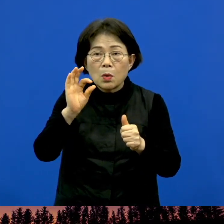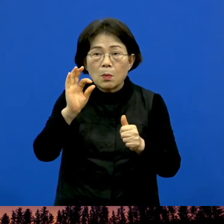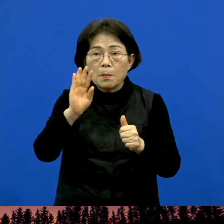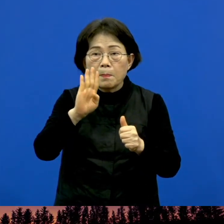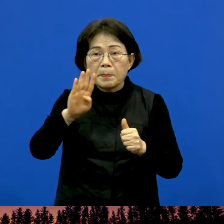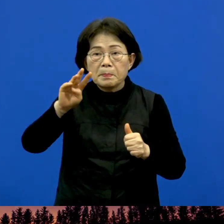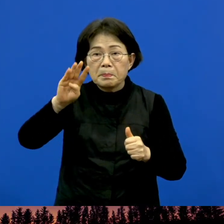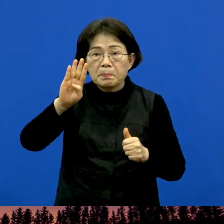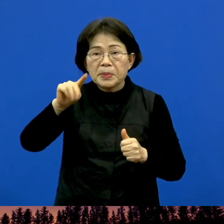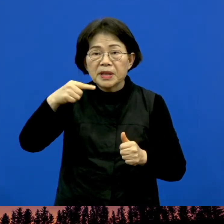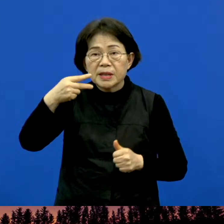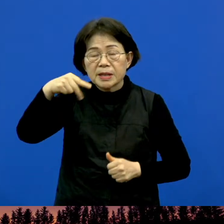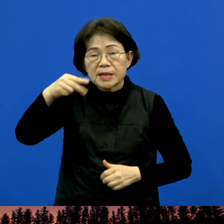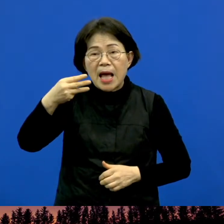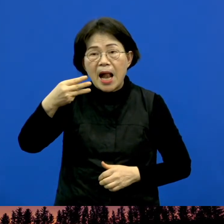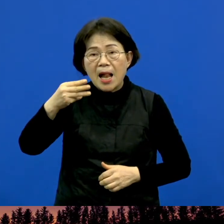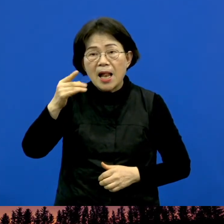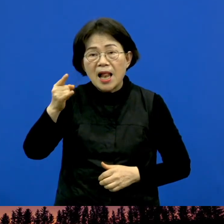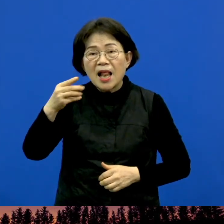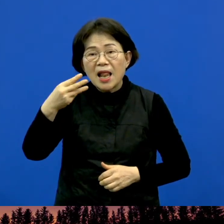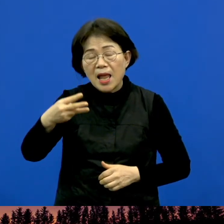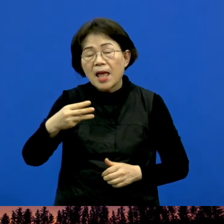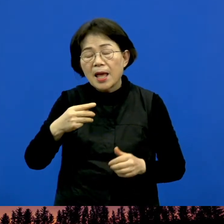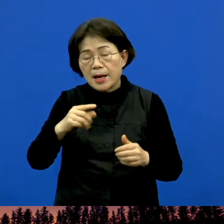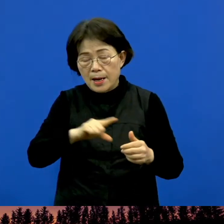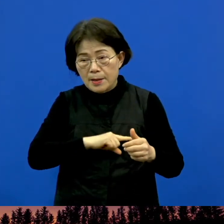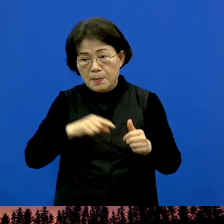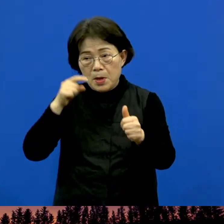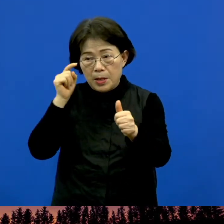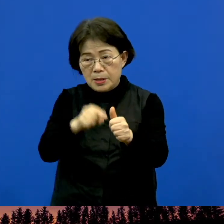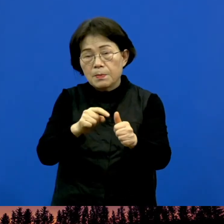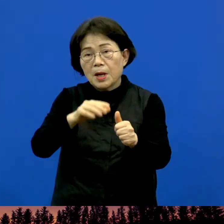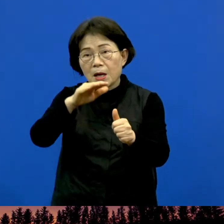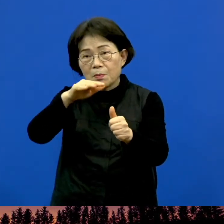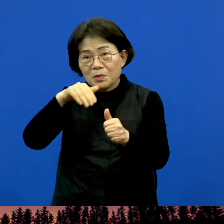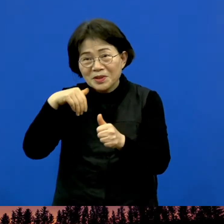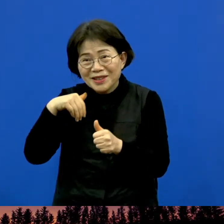아들인 브라셀을 지명하여 부르시고